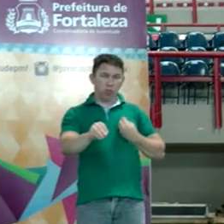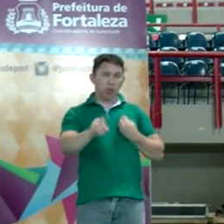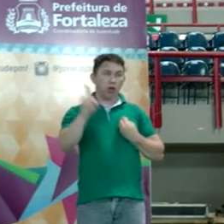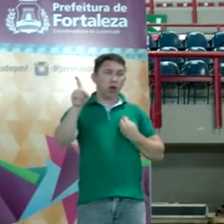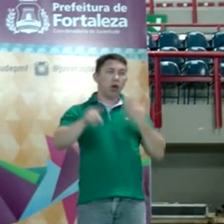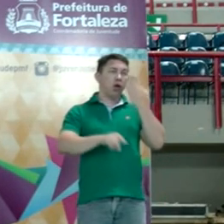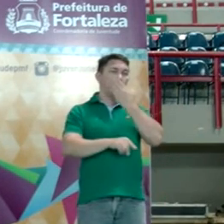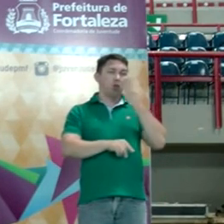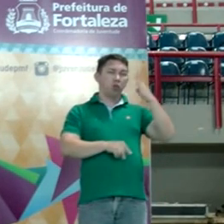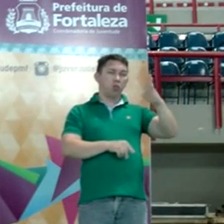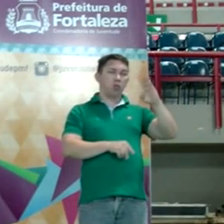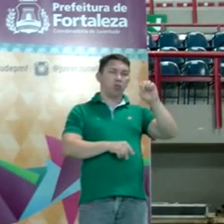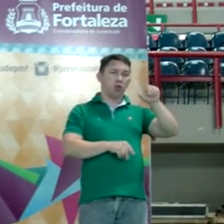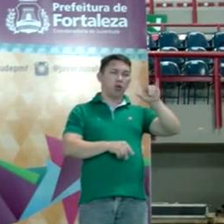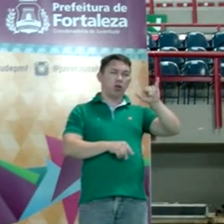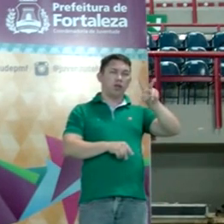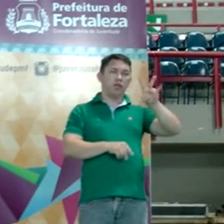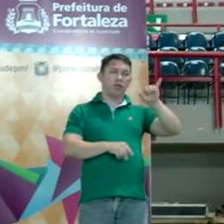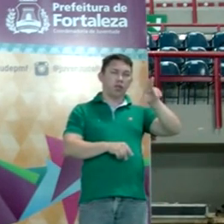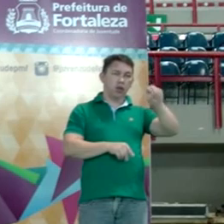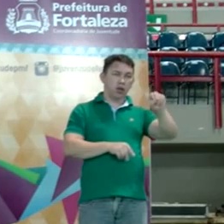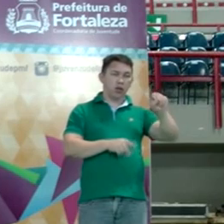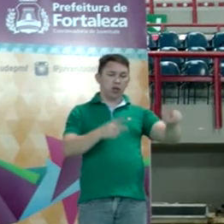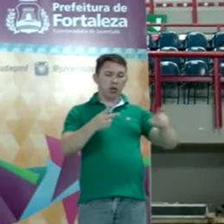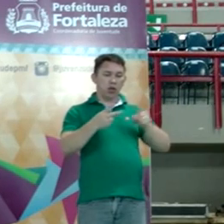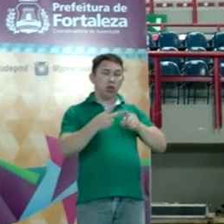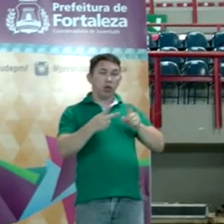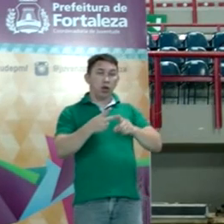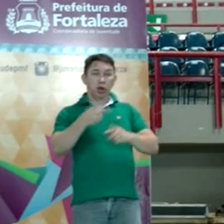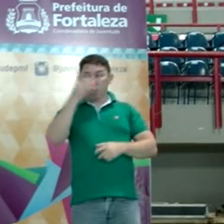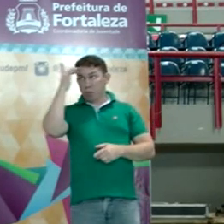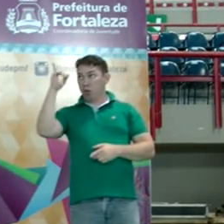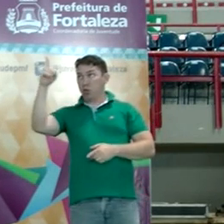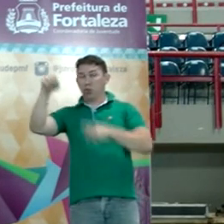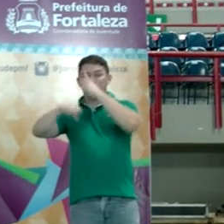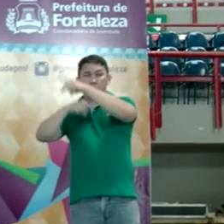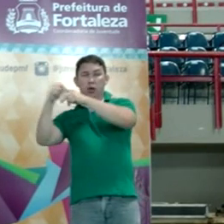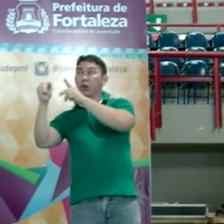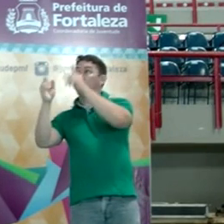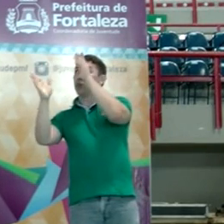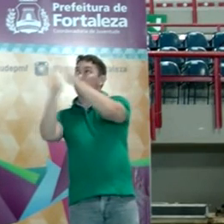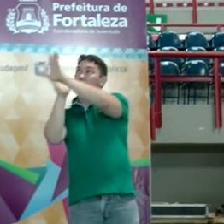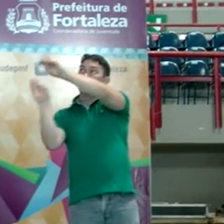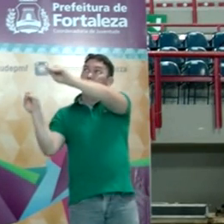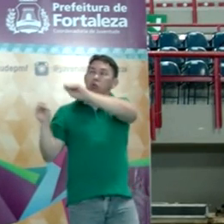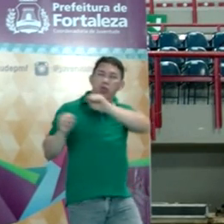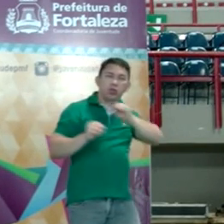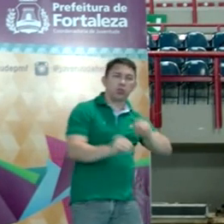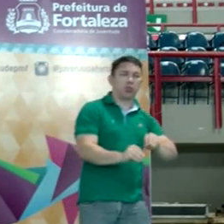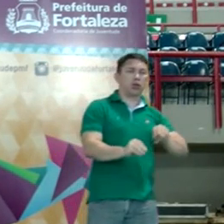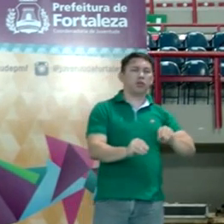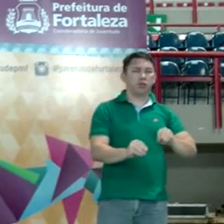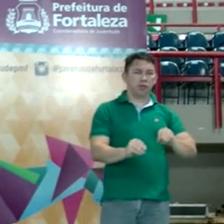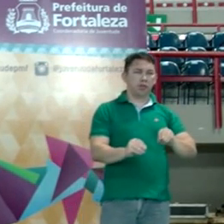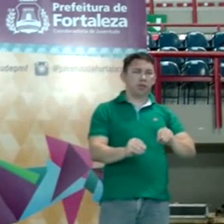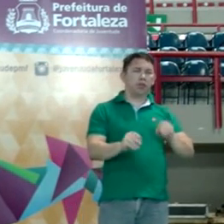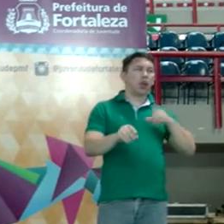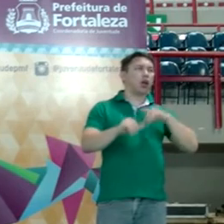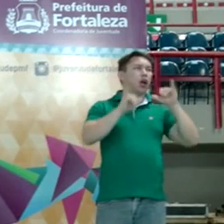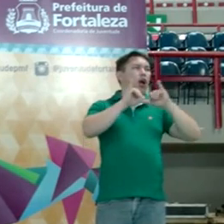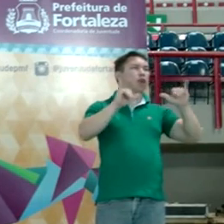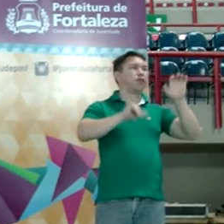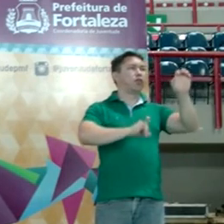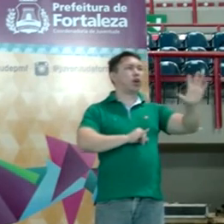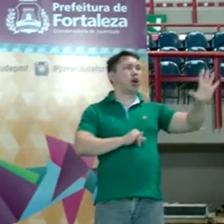esse boliviano da questão, e o sujeito que é o refugiado que você vê nas notícias todo dia, chegando na